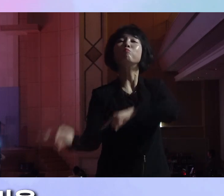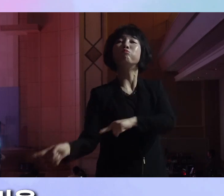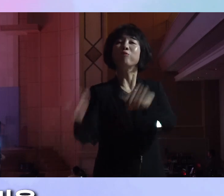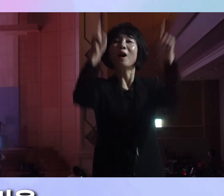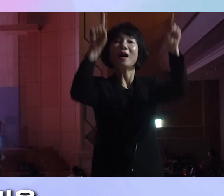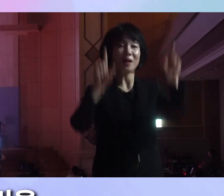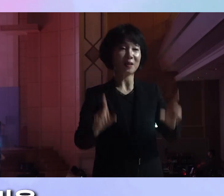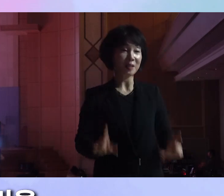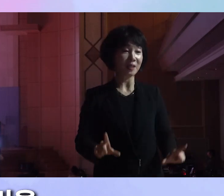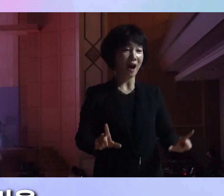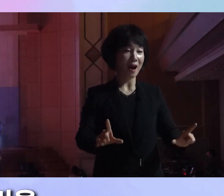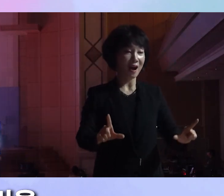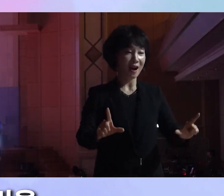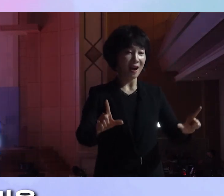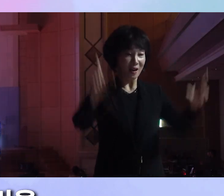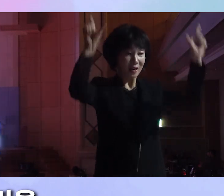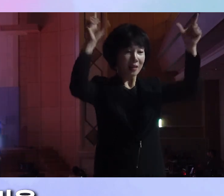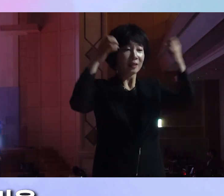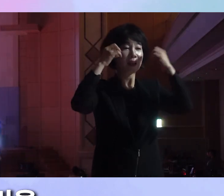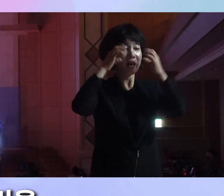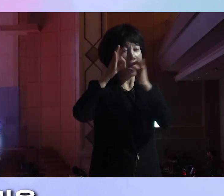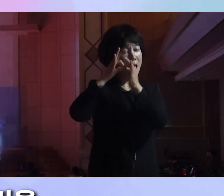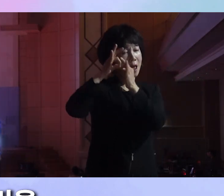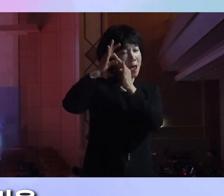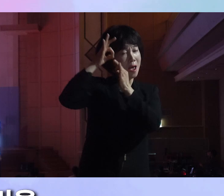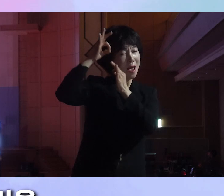즐겁도다 이날